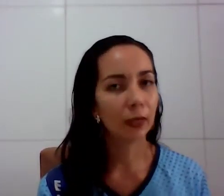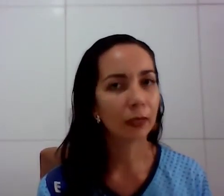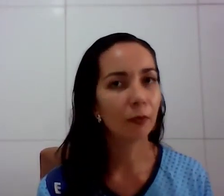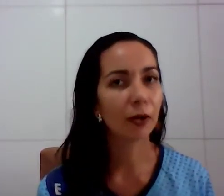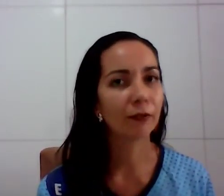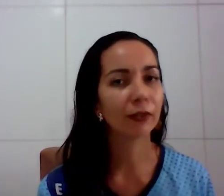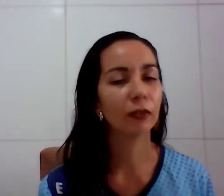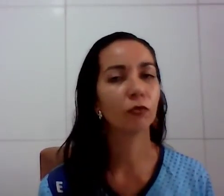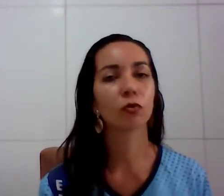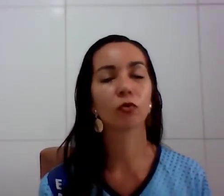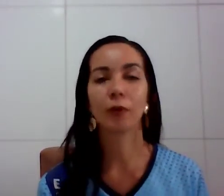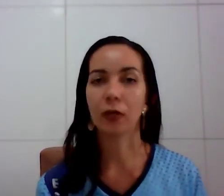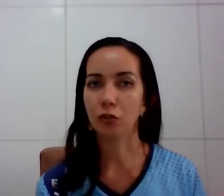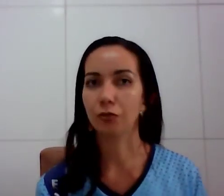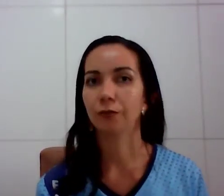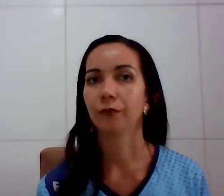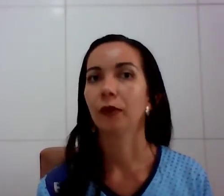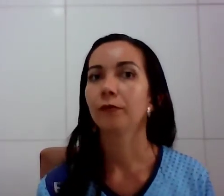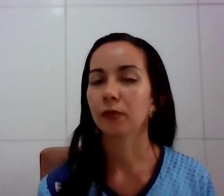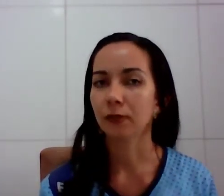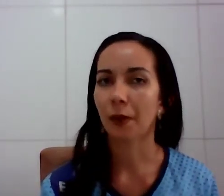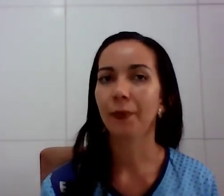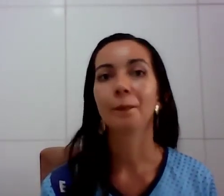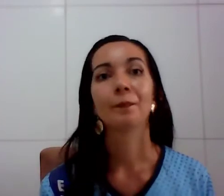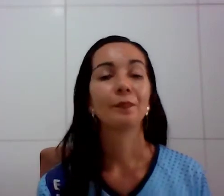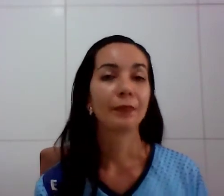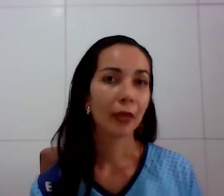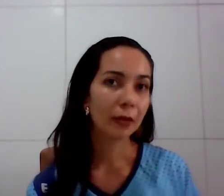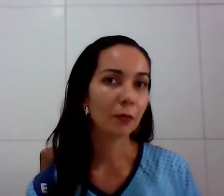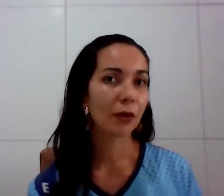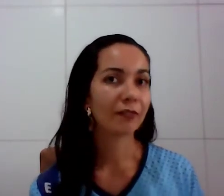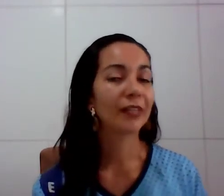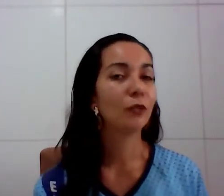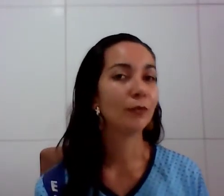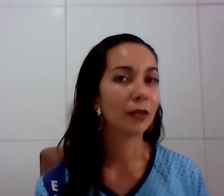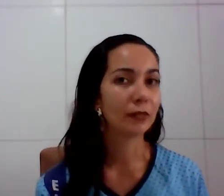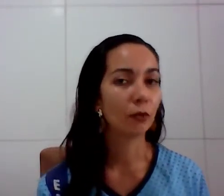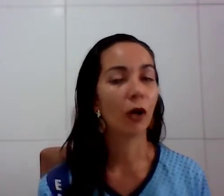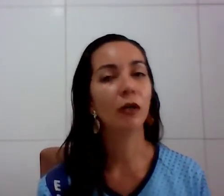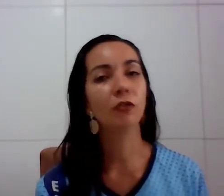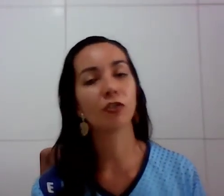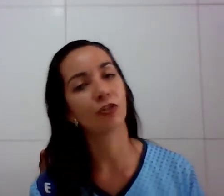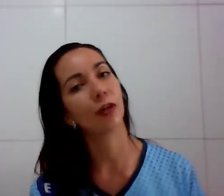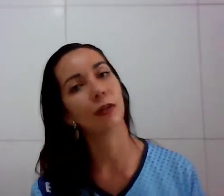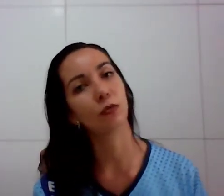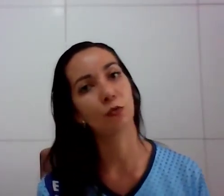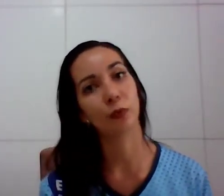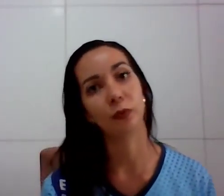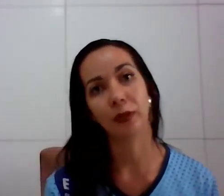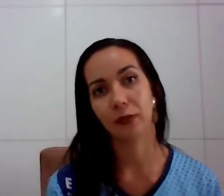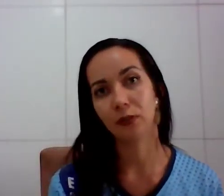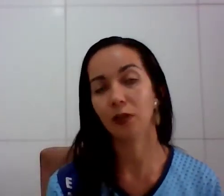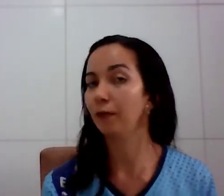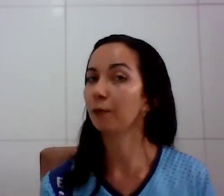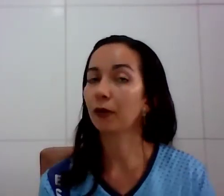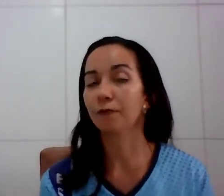é que morava aqui no nosso país? Você sabe? Quem que morava aqui no Brasil antes da chegada dos portugueses? Quem veio para cá foram